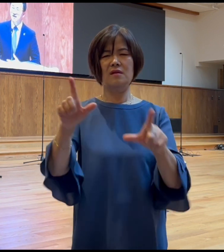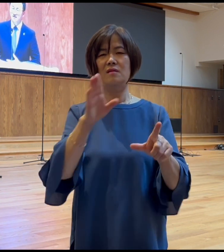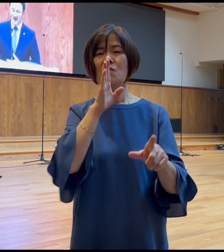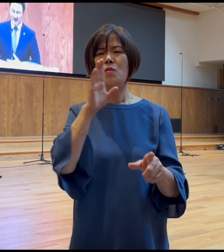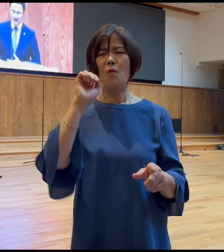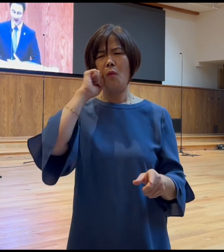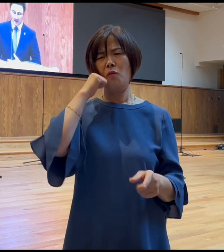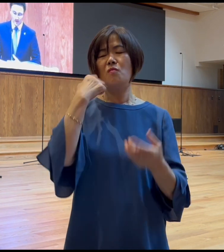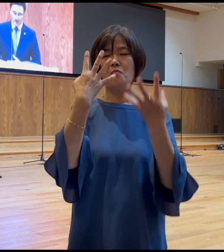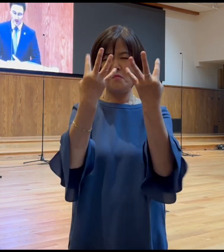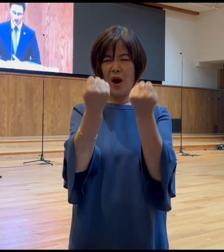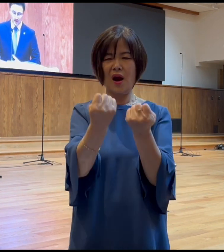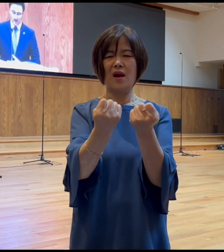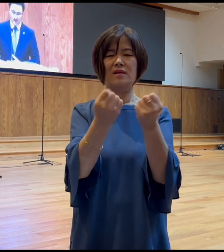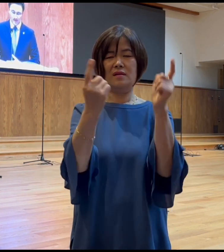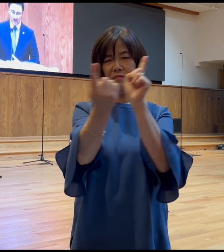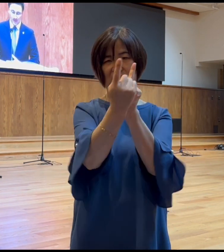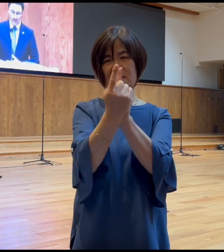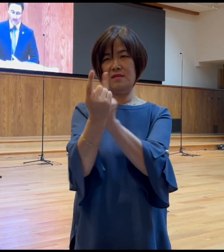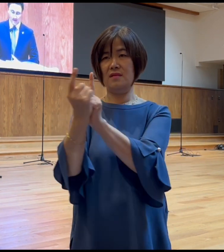녹록지 않았다라는 것이죠.